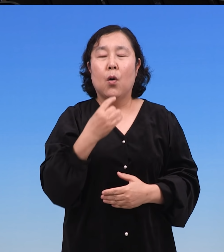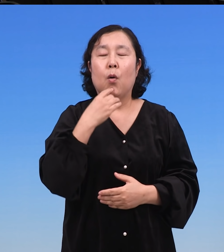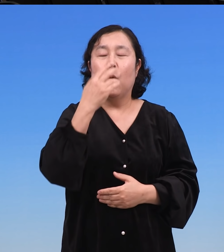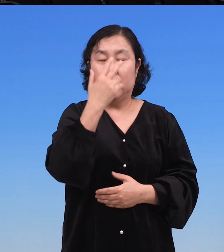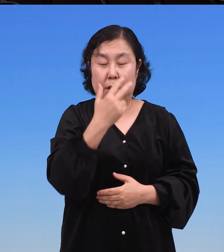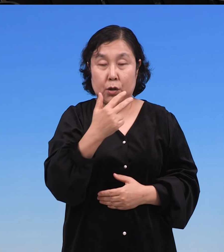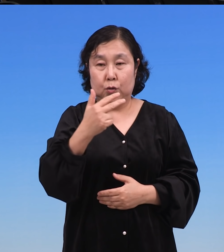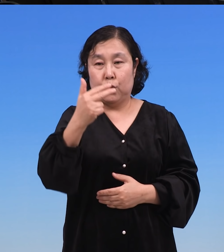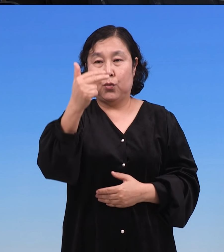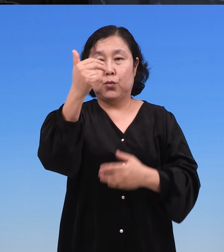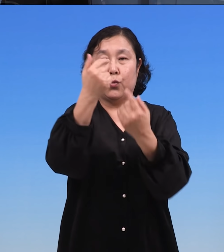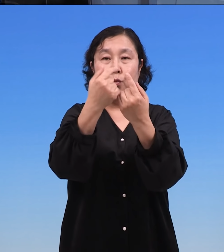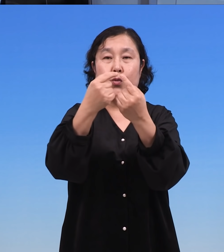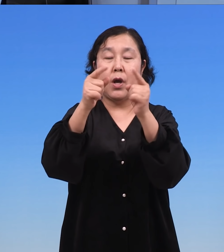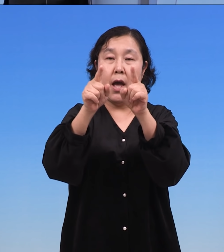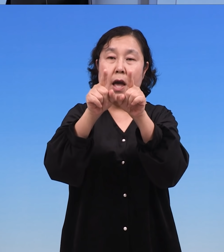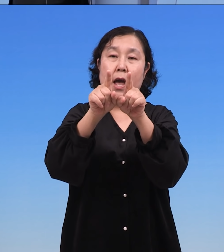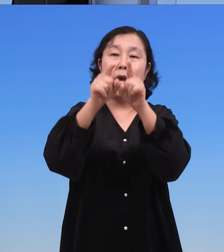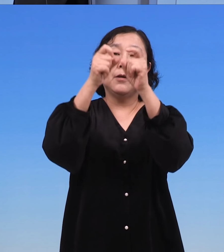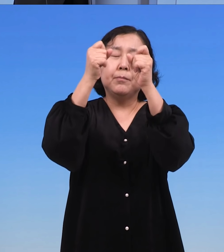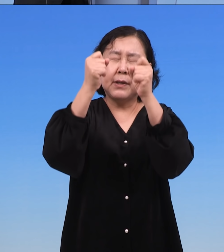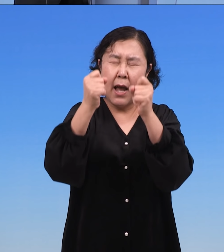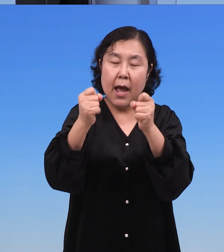오직 주의 임재 안에 갇혀